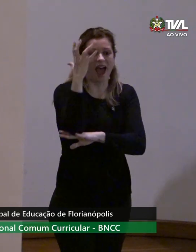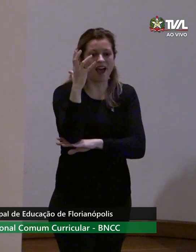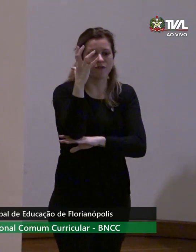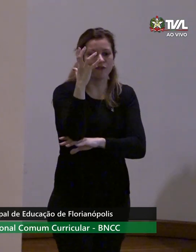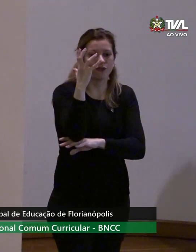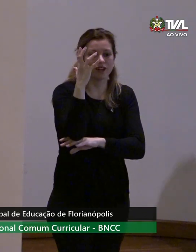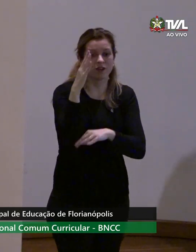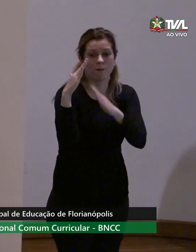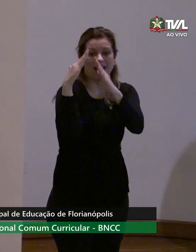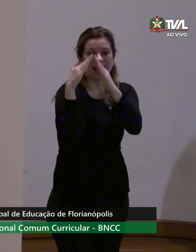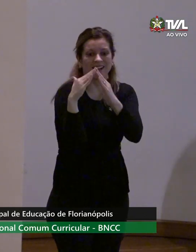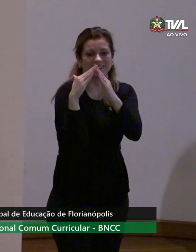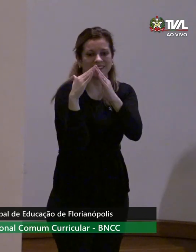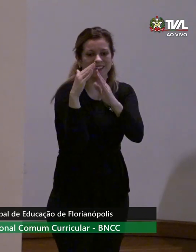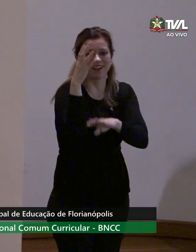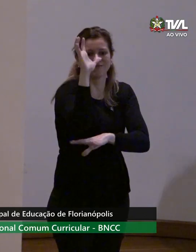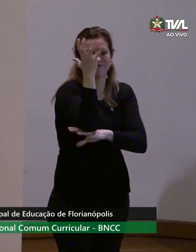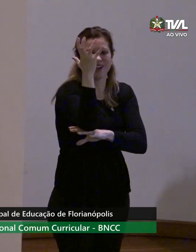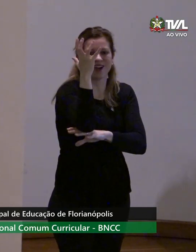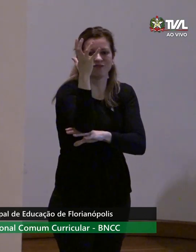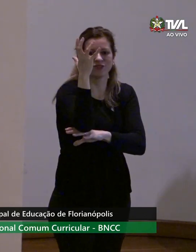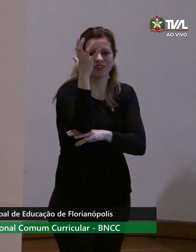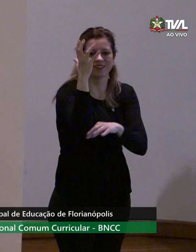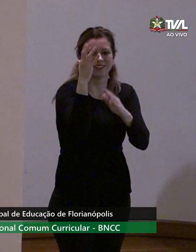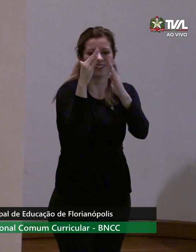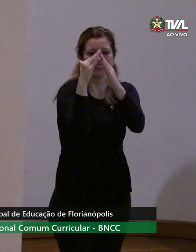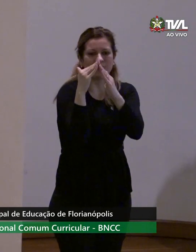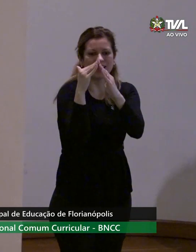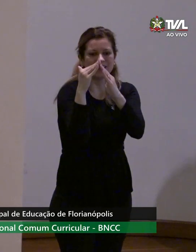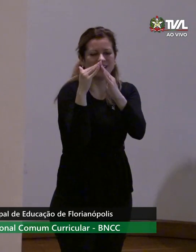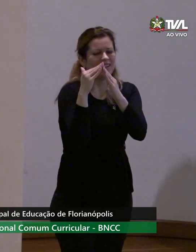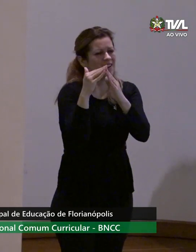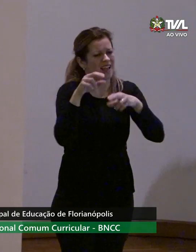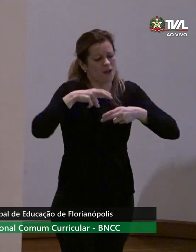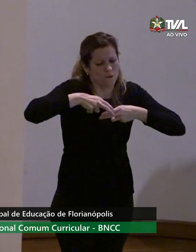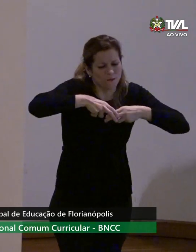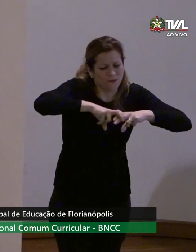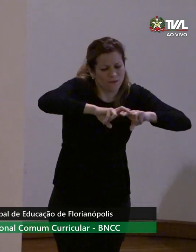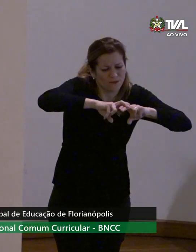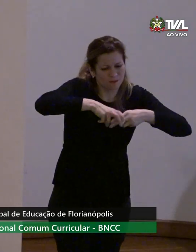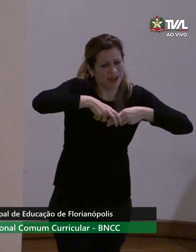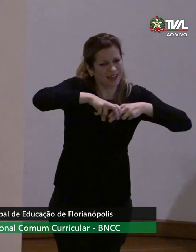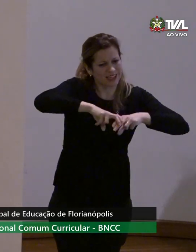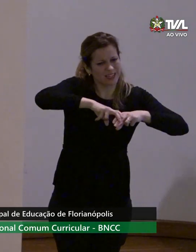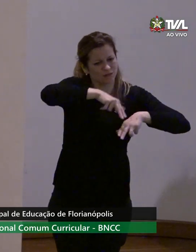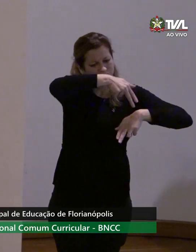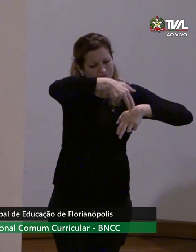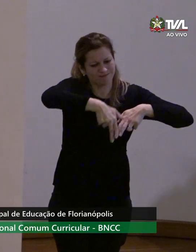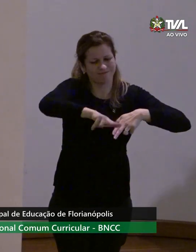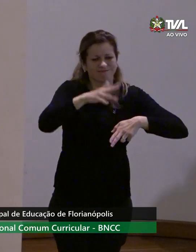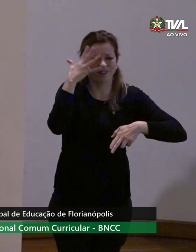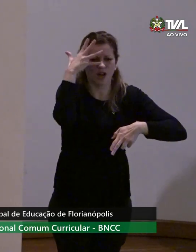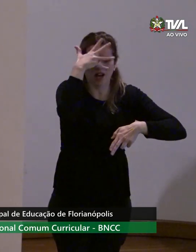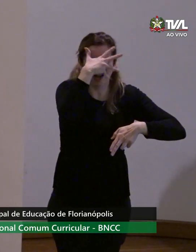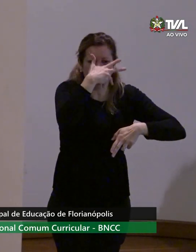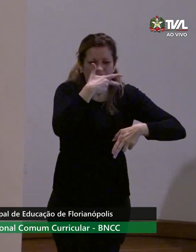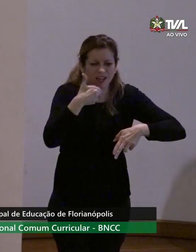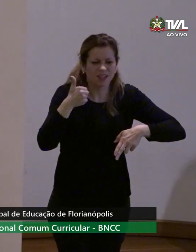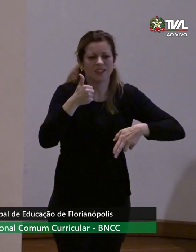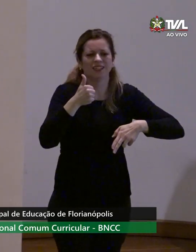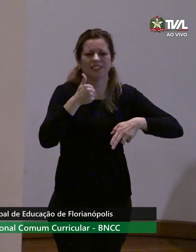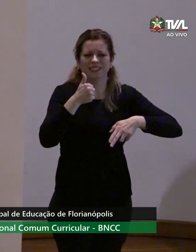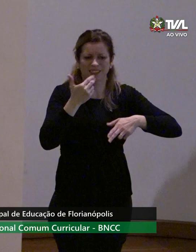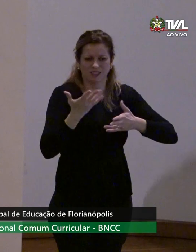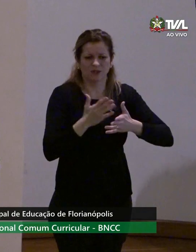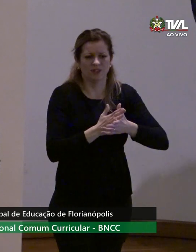casinha na árvore mas é um parquinho lindo um é um estilo de uma ponte que